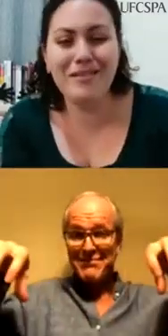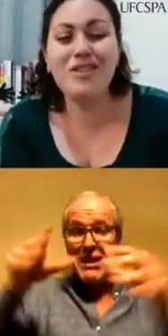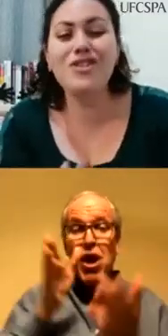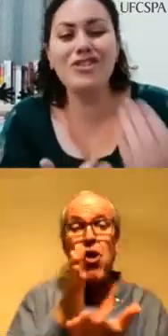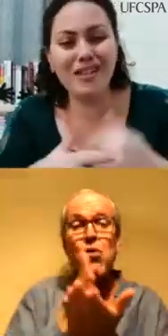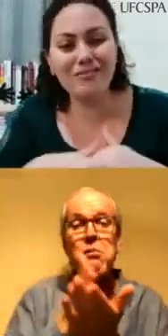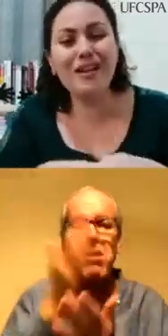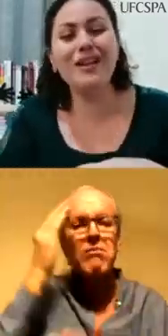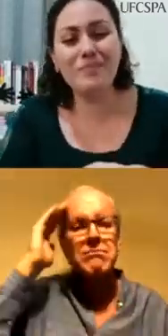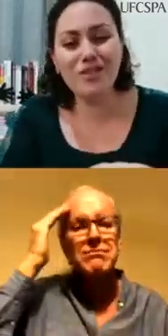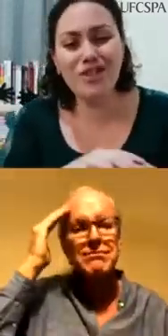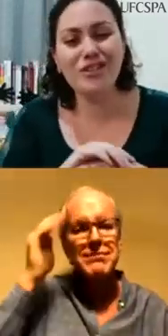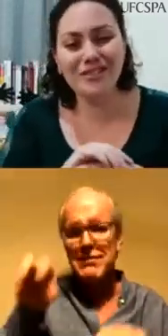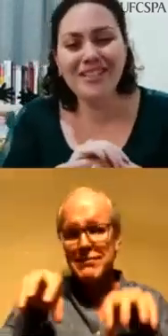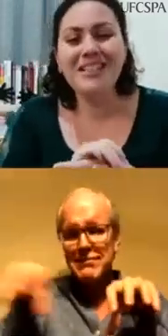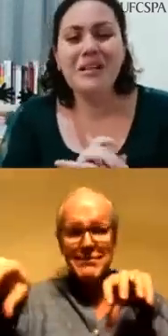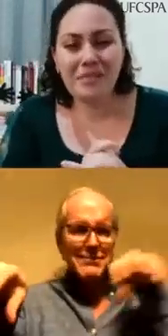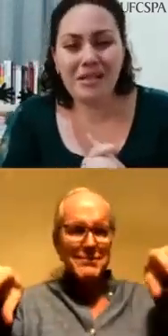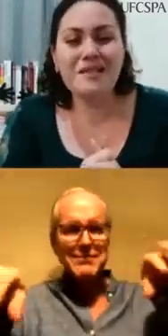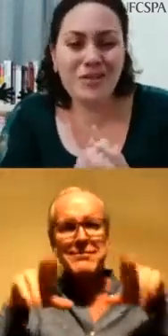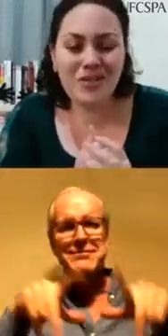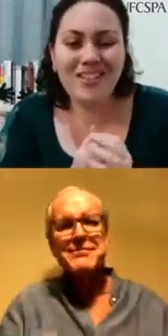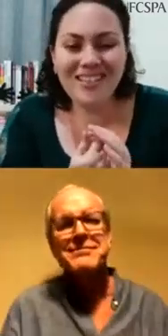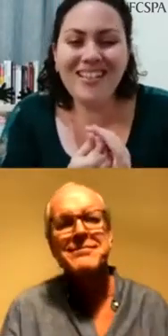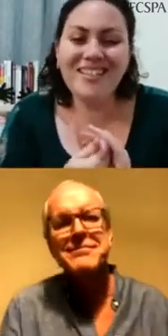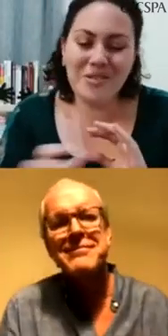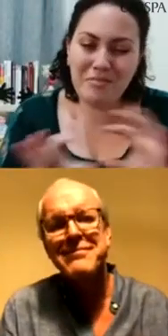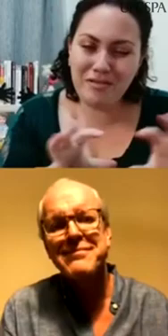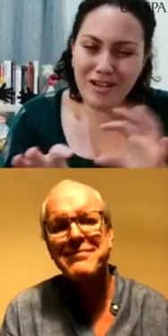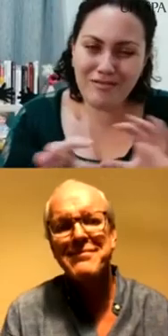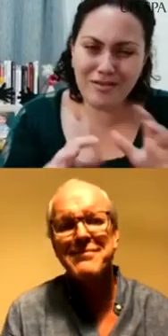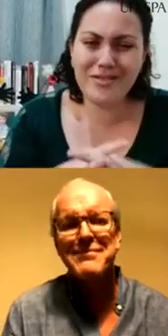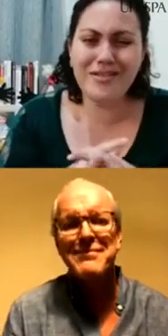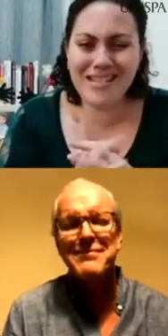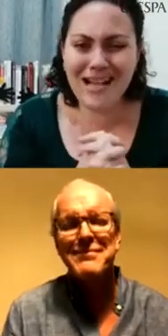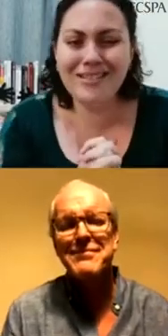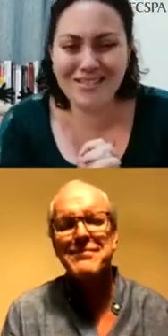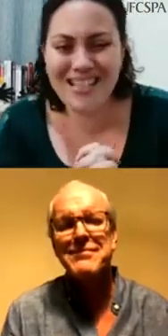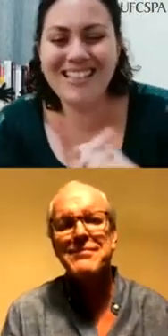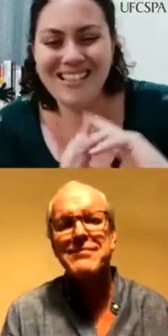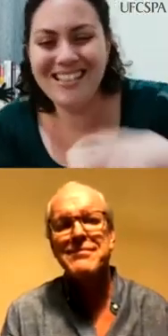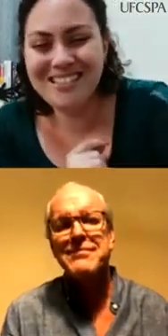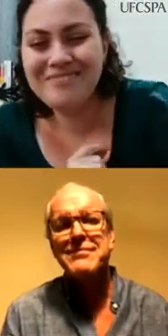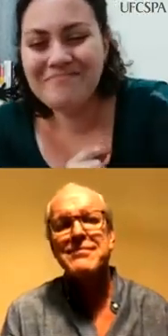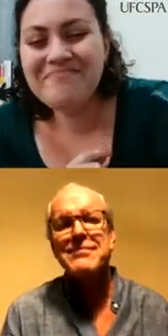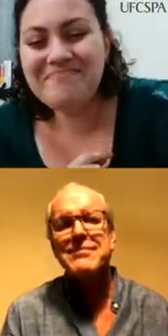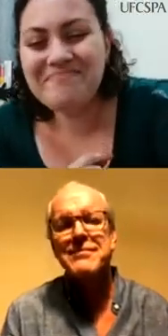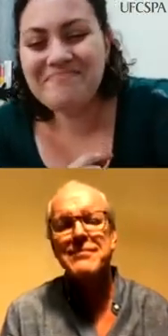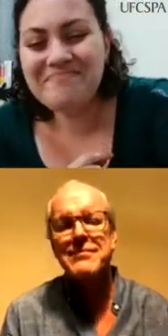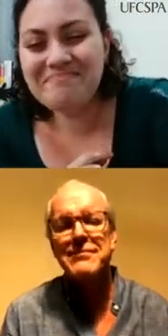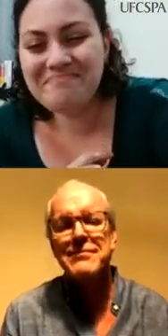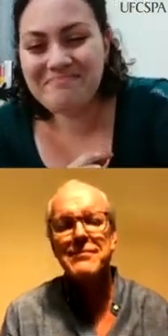teimosas também, e a gente tem que ficar repetindo para essa pessoa entender. Então sempre vai haver os dois lados ali, né?